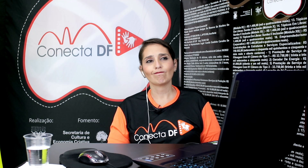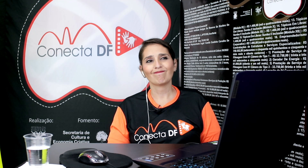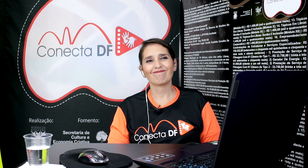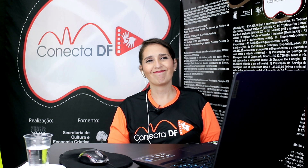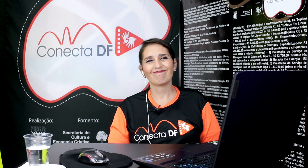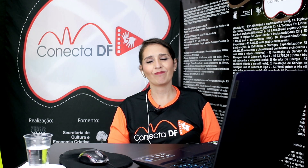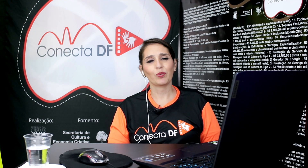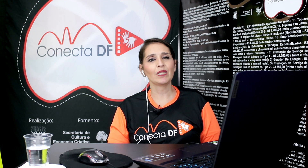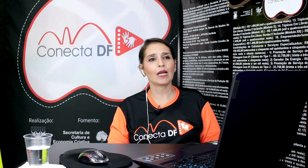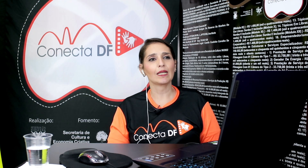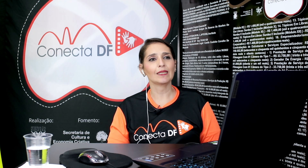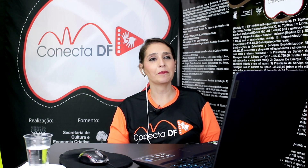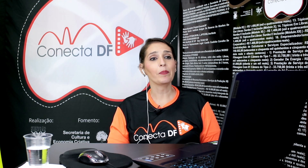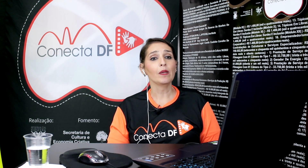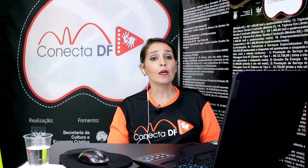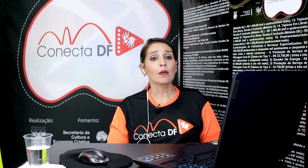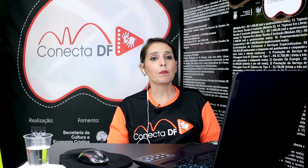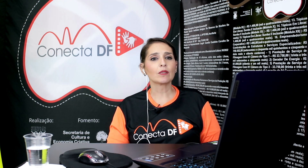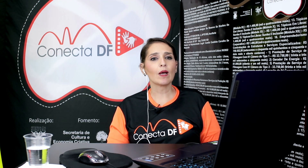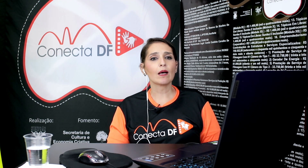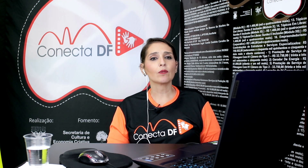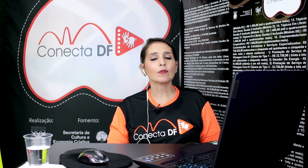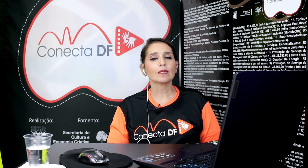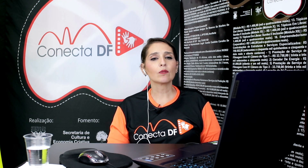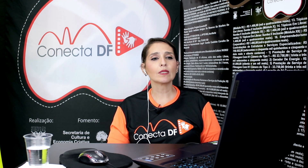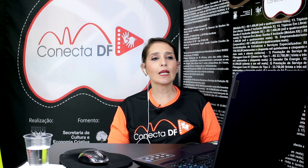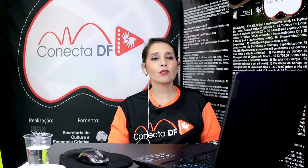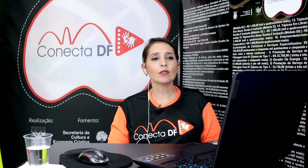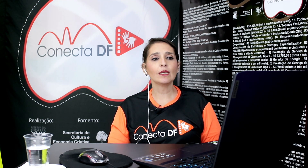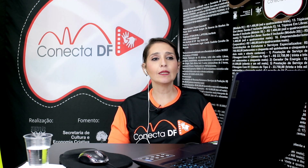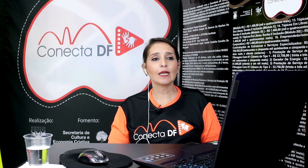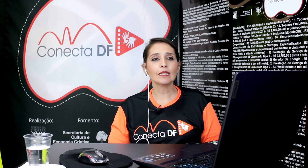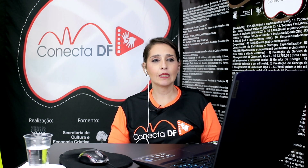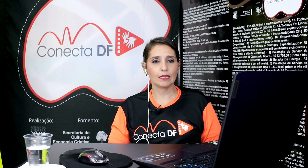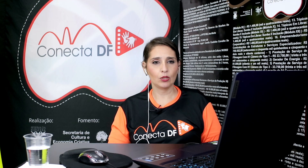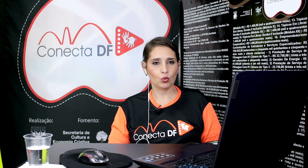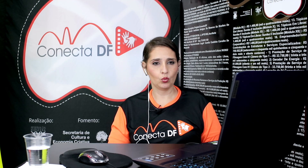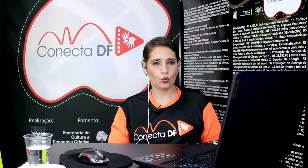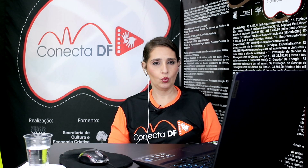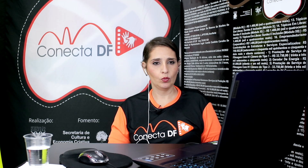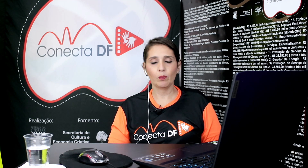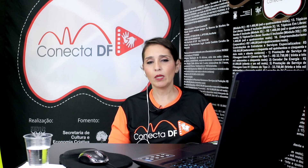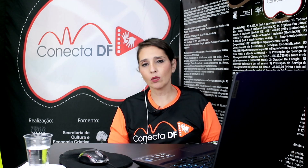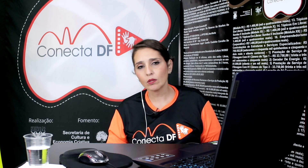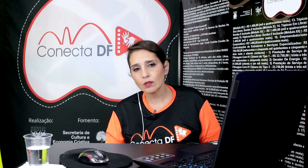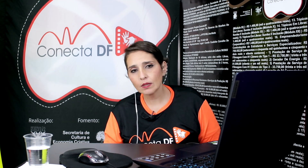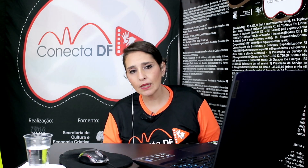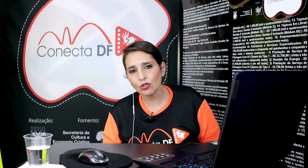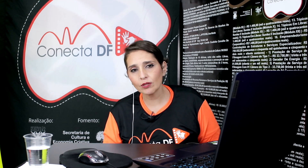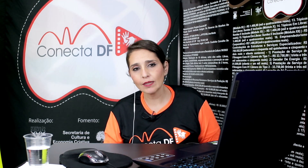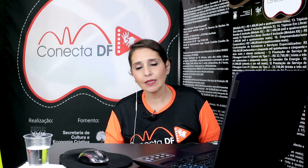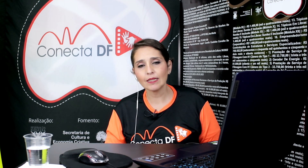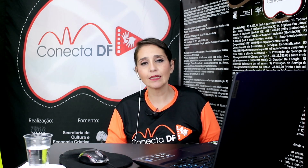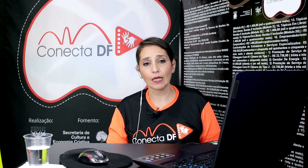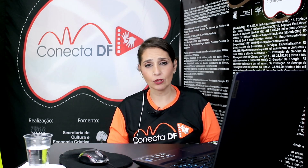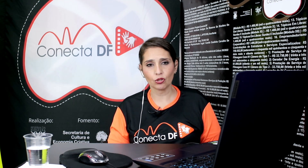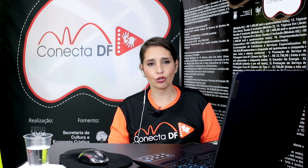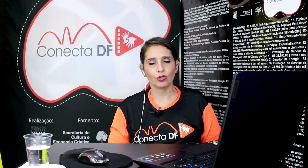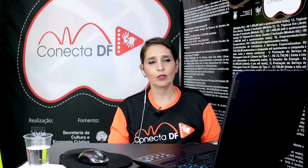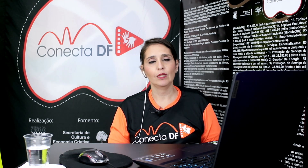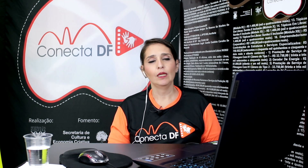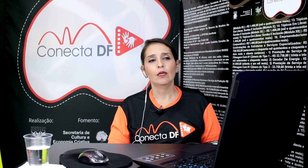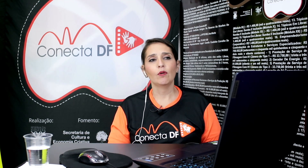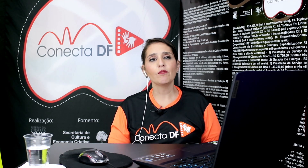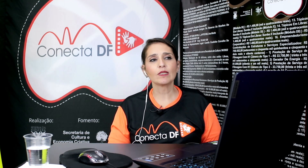Ok, obrigada, professora. Por nada. Pessoal, são 7h35, ou melhor,